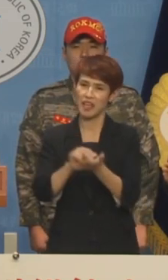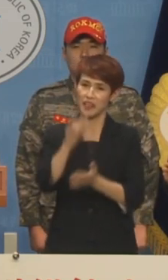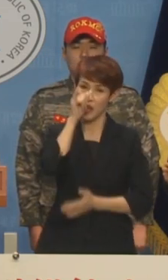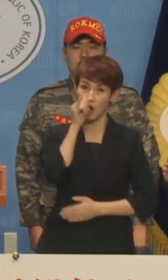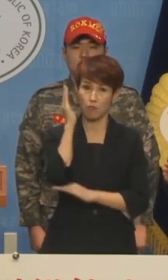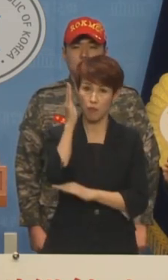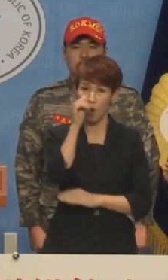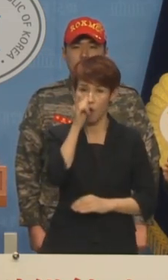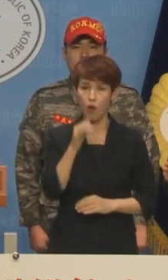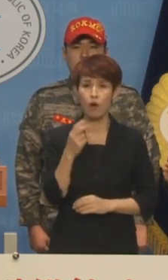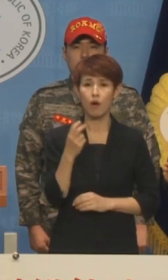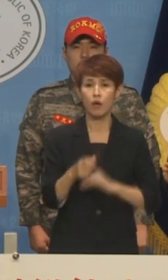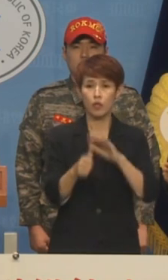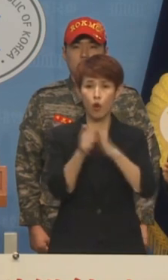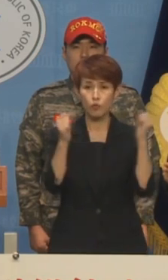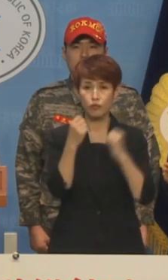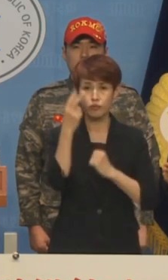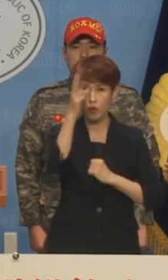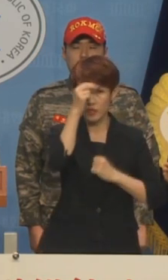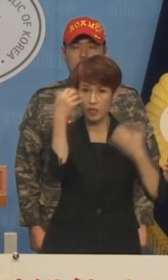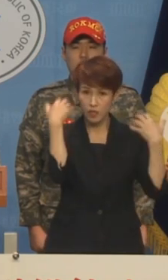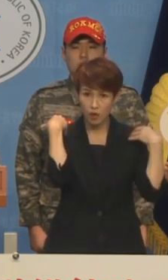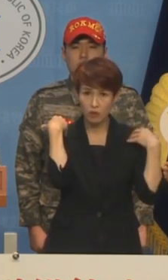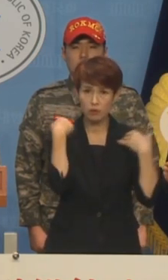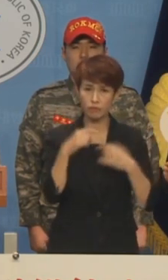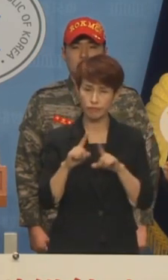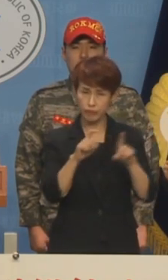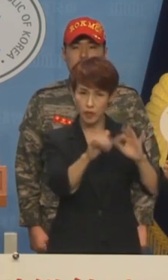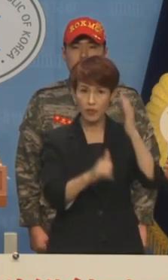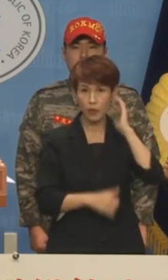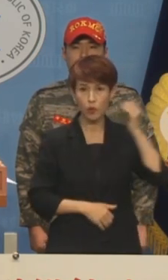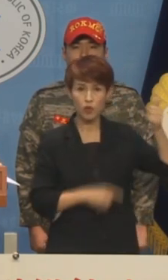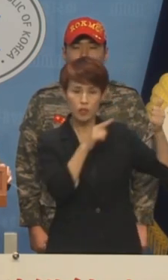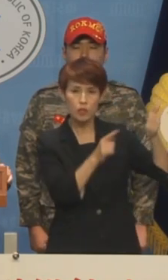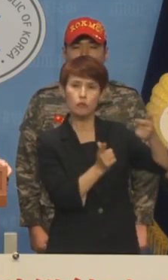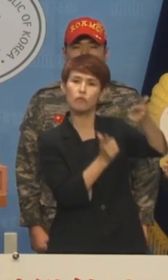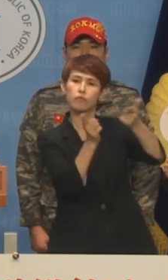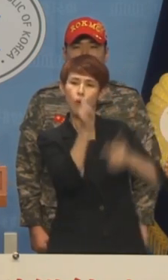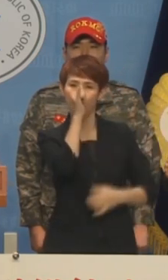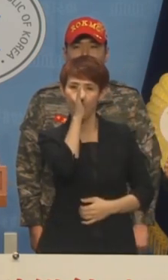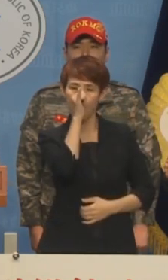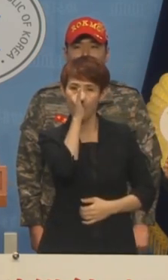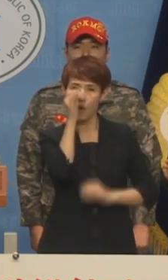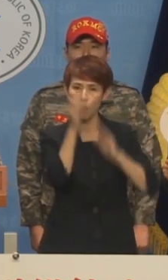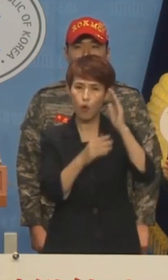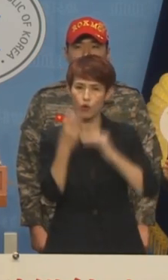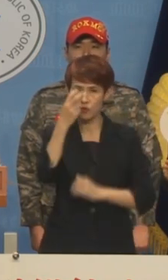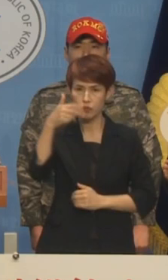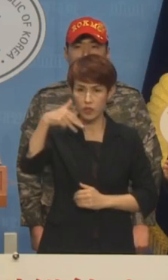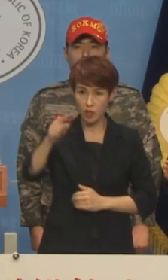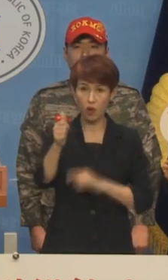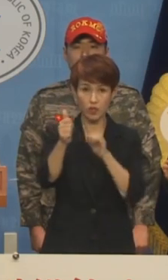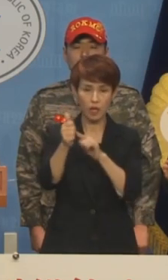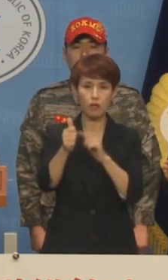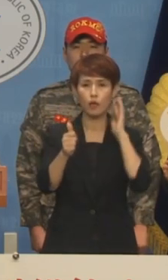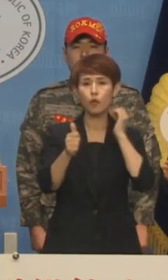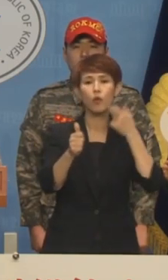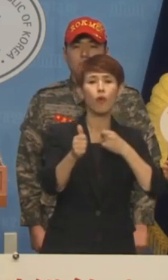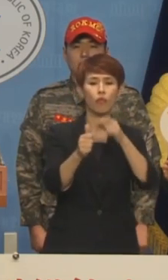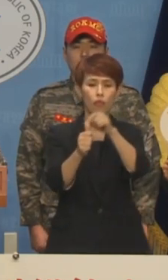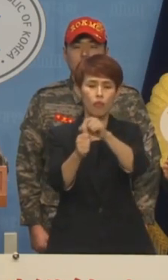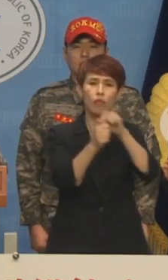수사 중인 경북경찰청은 의혹의 당사자인 대통령실이 컨트롤합니다. 공수처장도 곧 대통령이 원하는 인사로 임명을